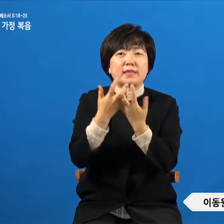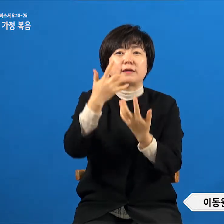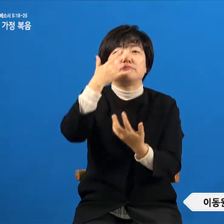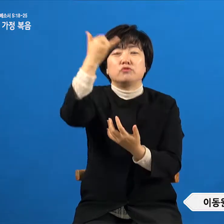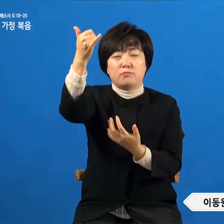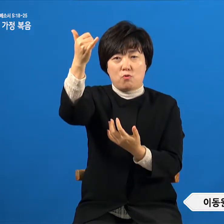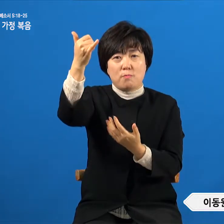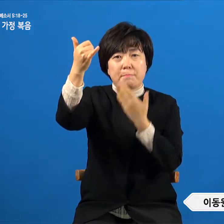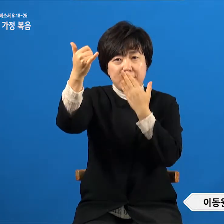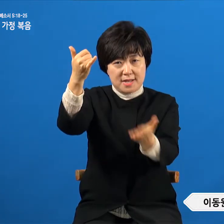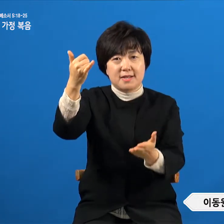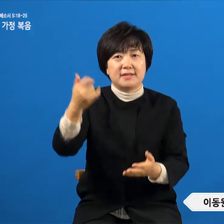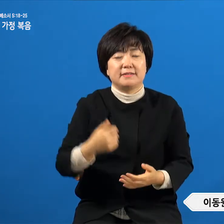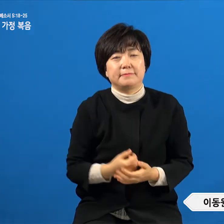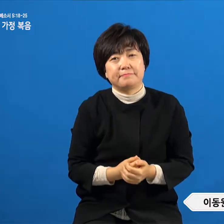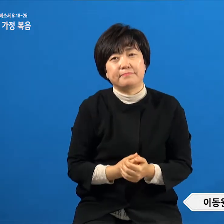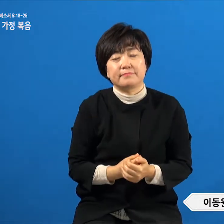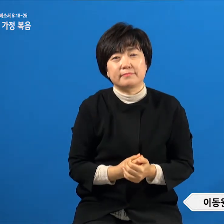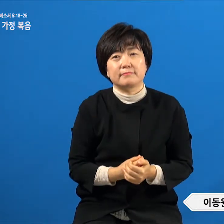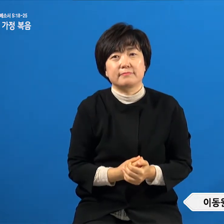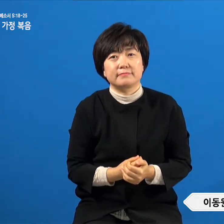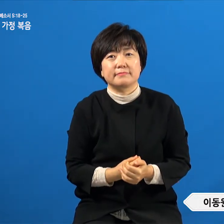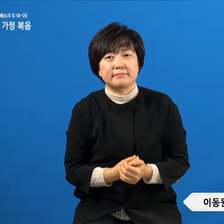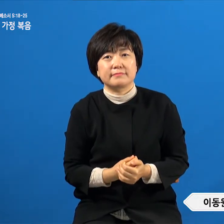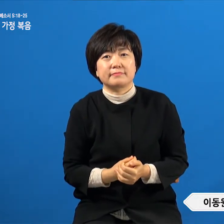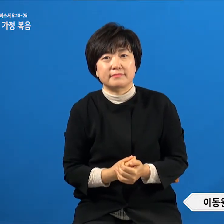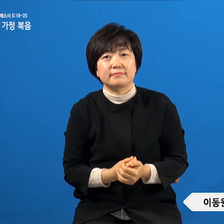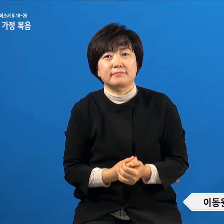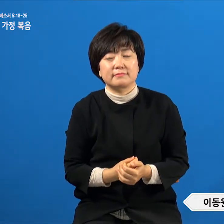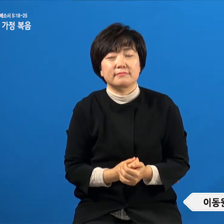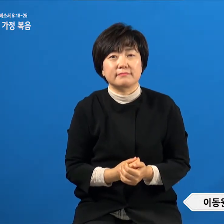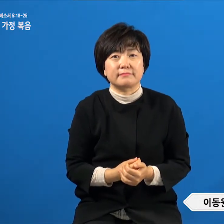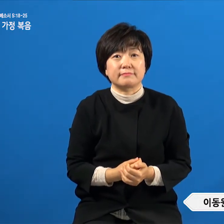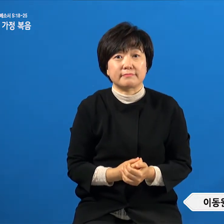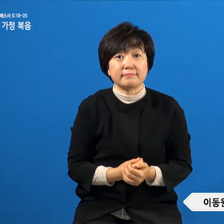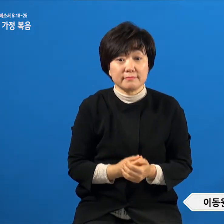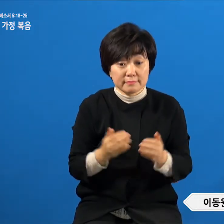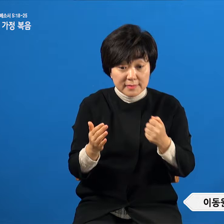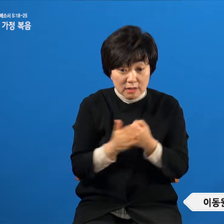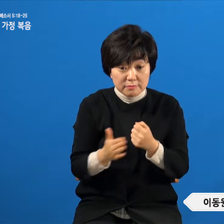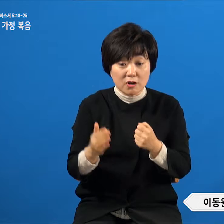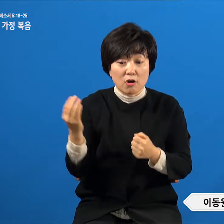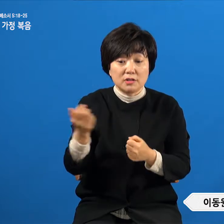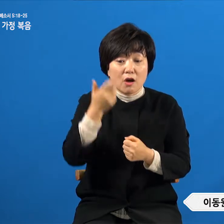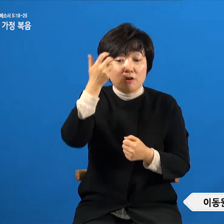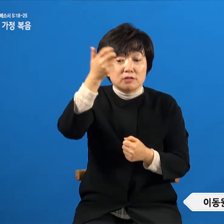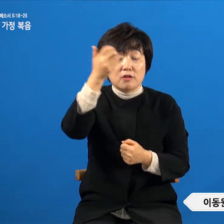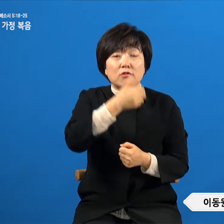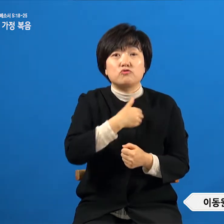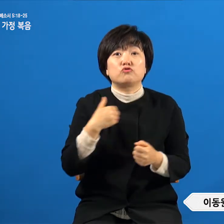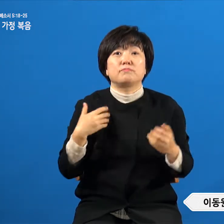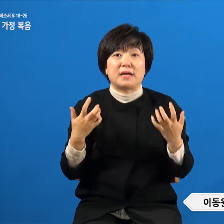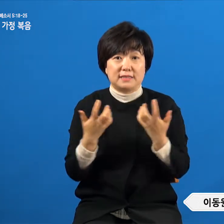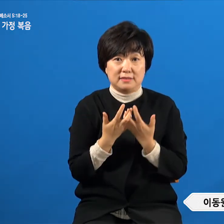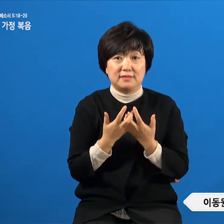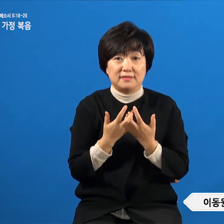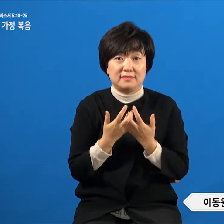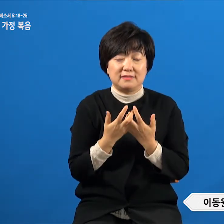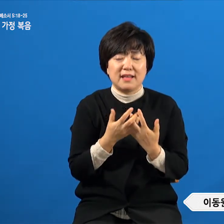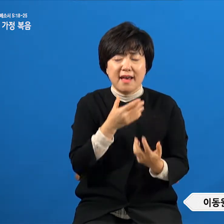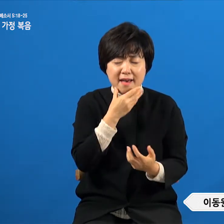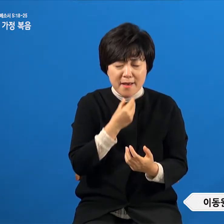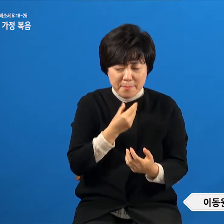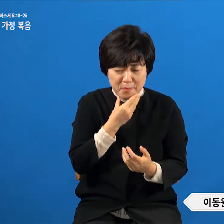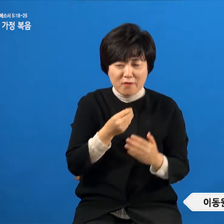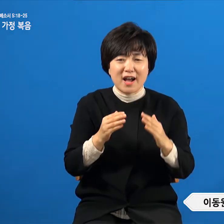충만한 부모가 아니면 이것도 순종할 수가 없는 것입니다. 자, 그러므로 성령 충만은